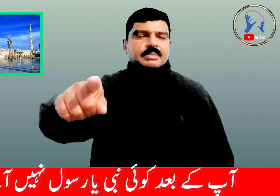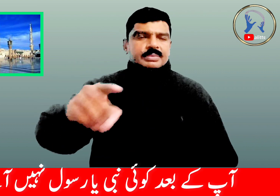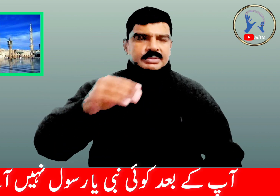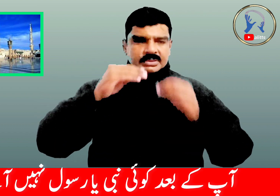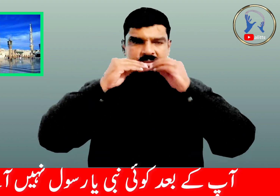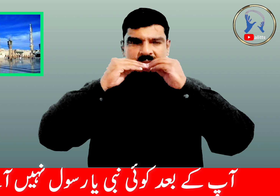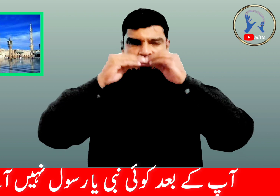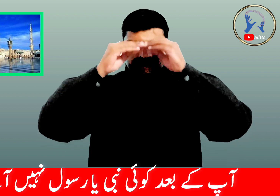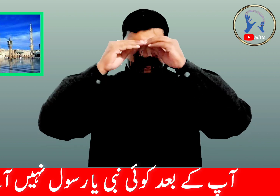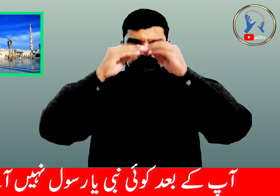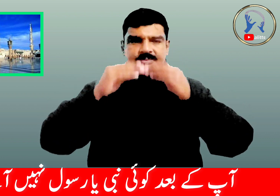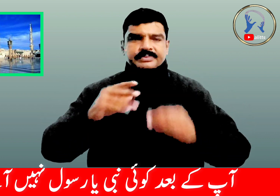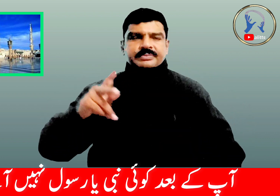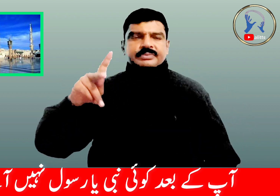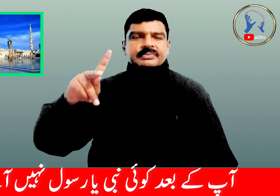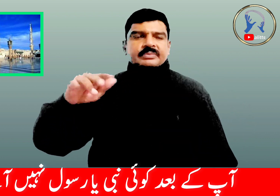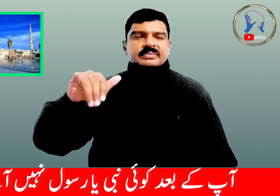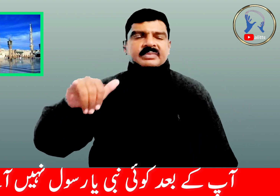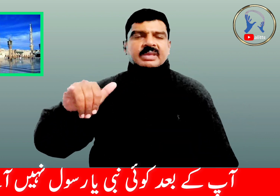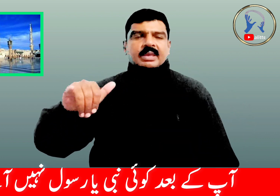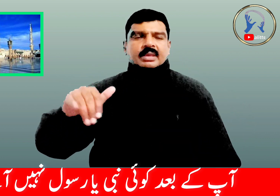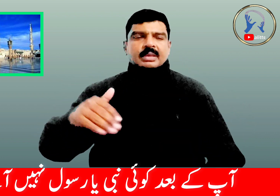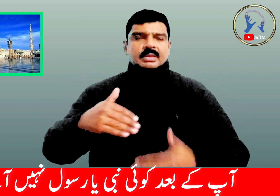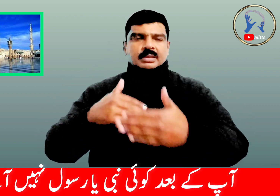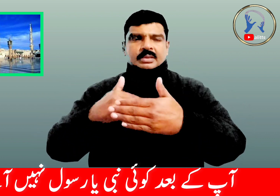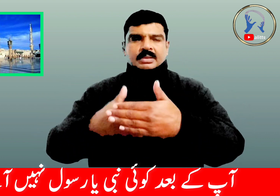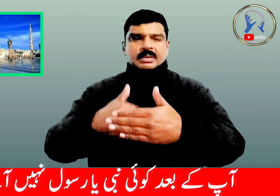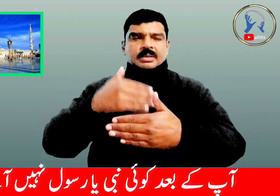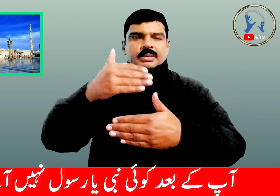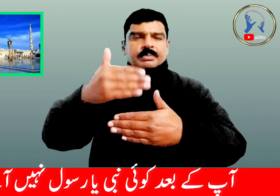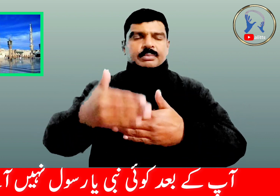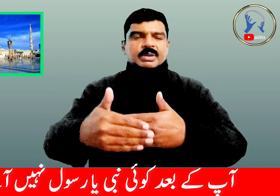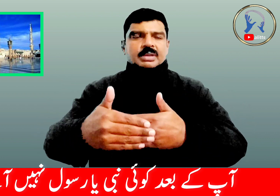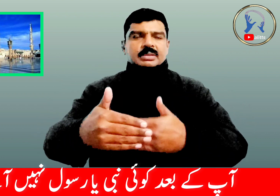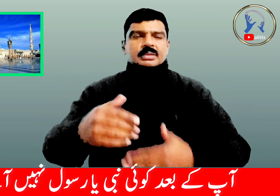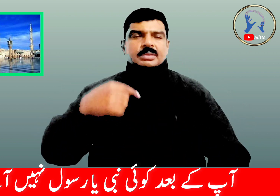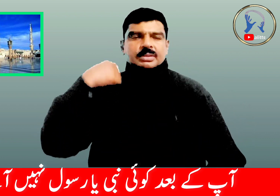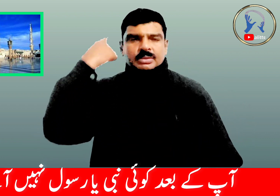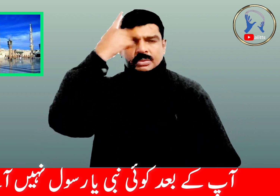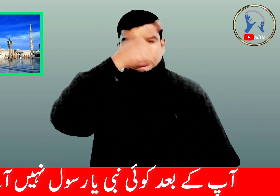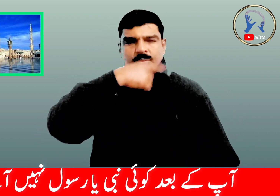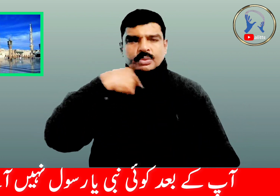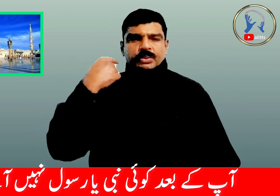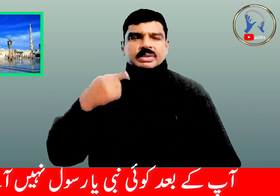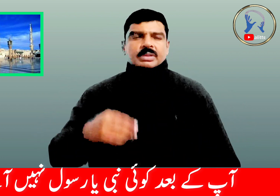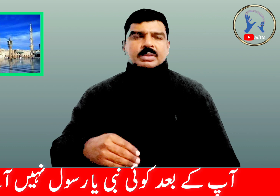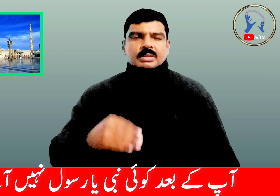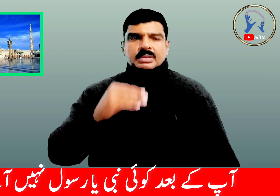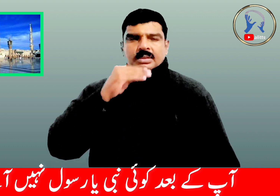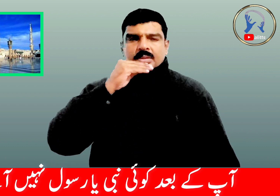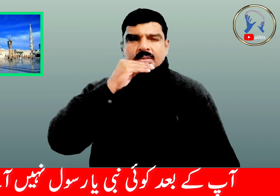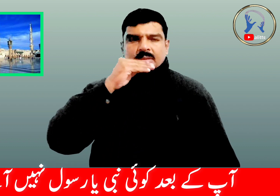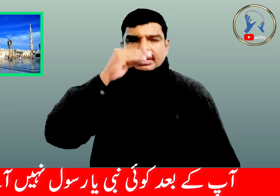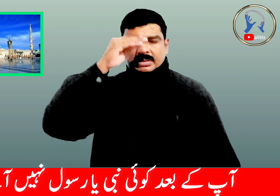آپ صلی اللہ علیہ وسلم کے بعد کوئی